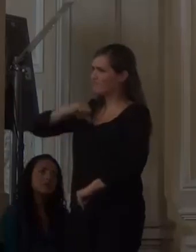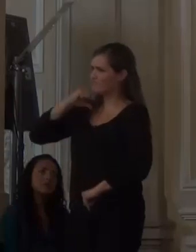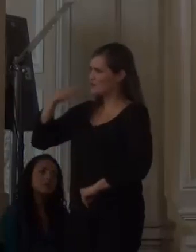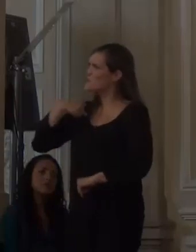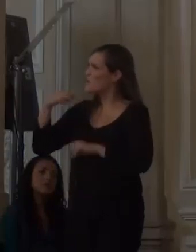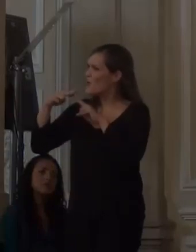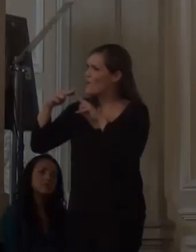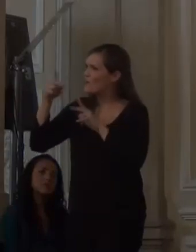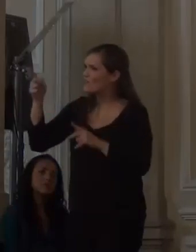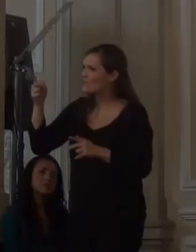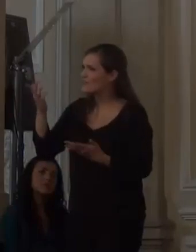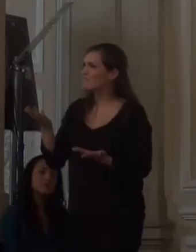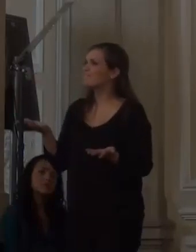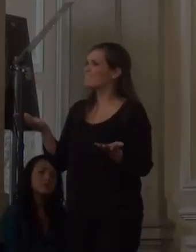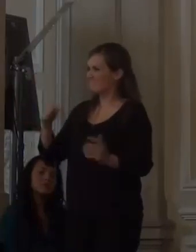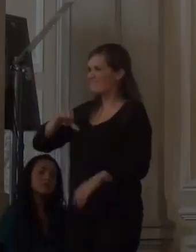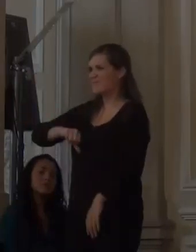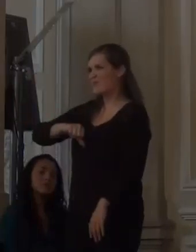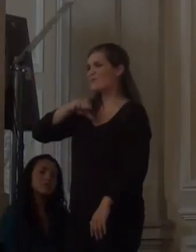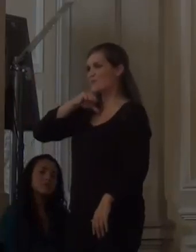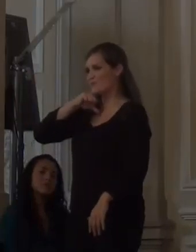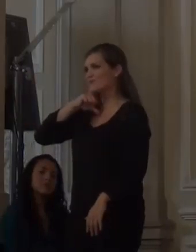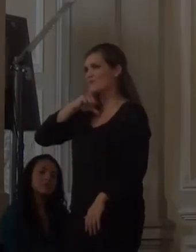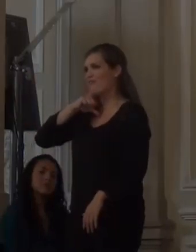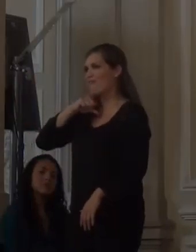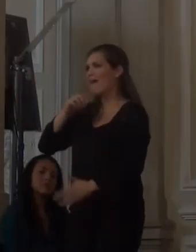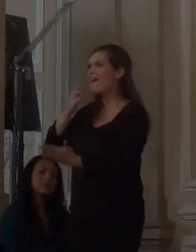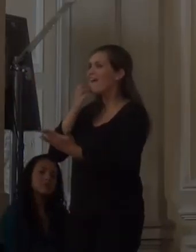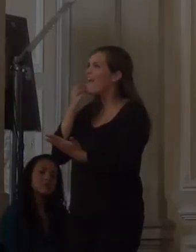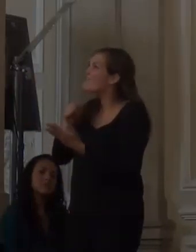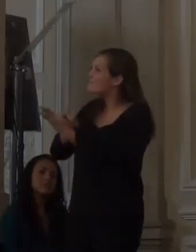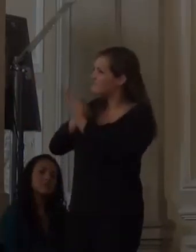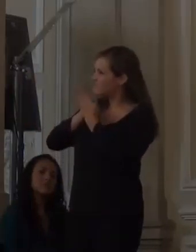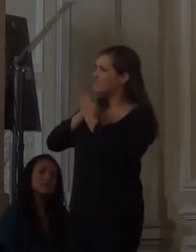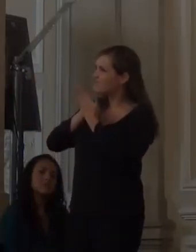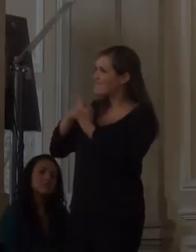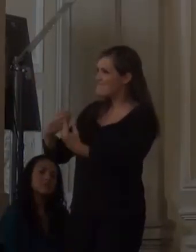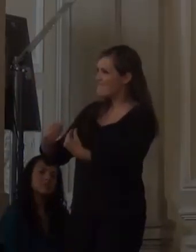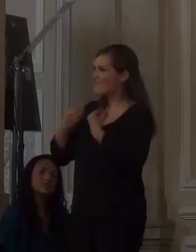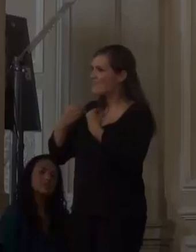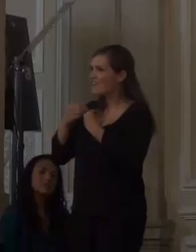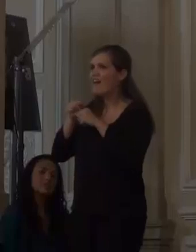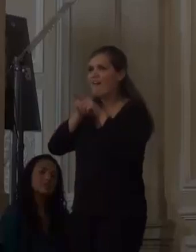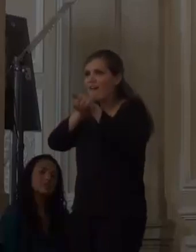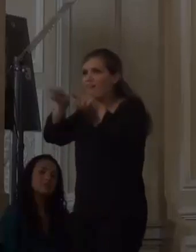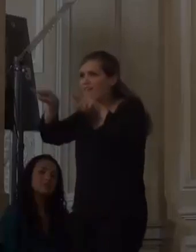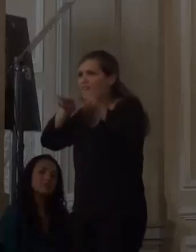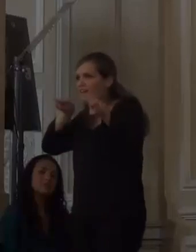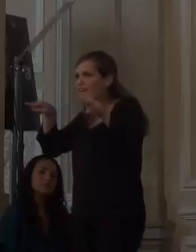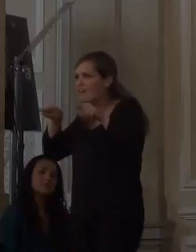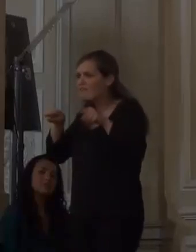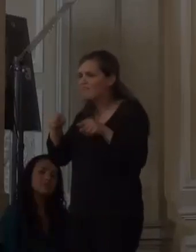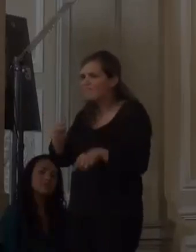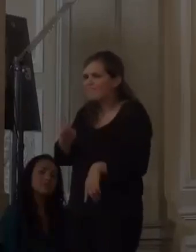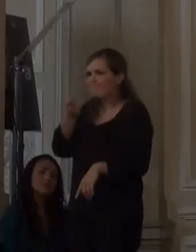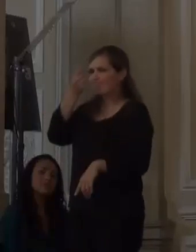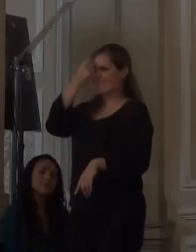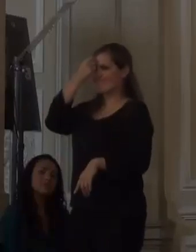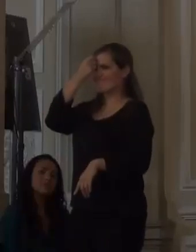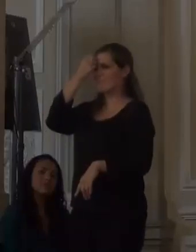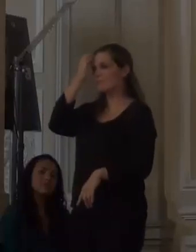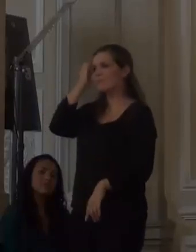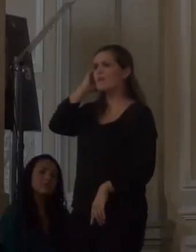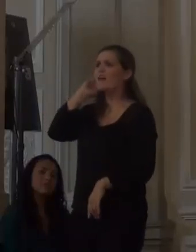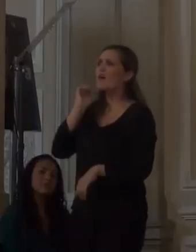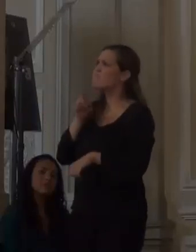conocerlo. Qué gran orgullo y qué gran ejemplo de vida nos dan todas estas personas. Y como ellos, hay